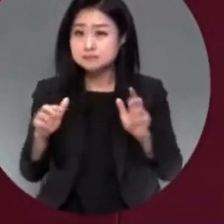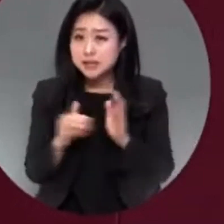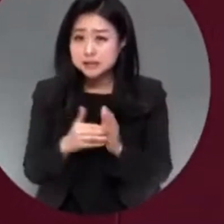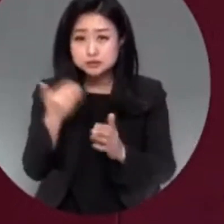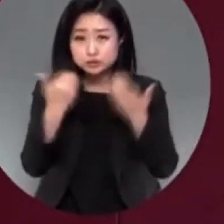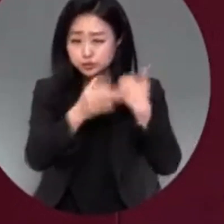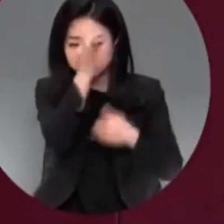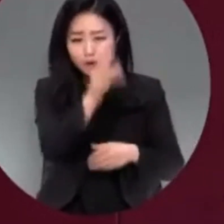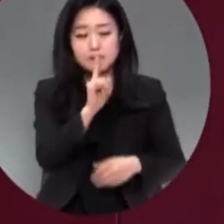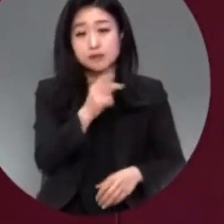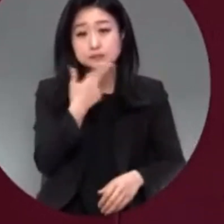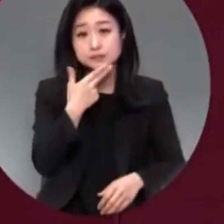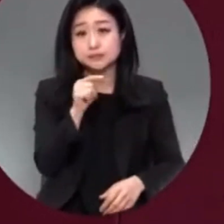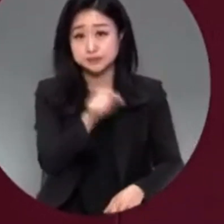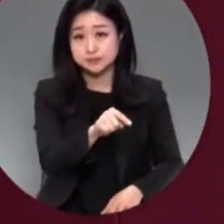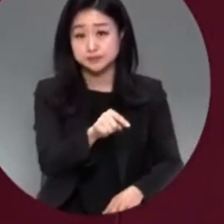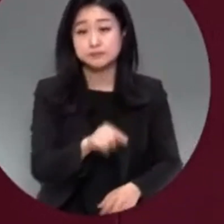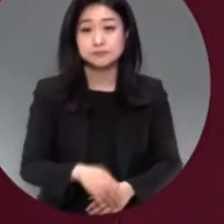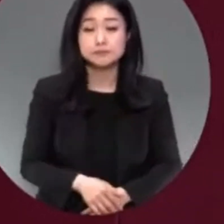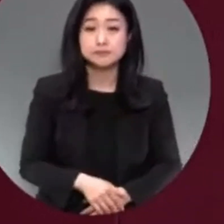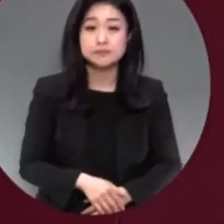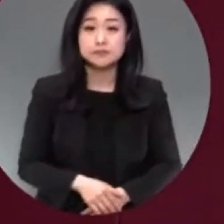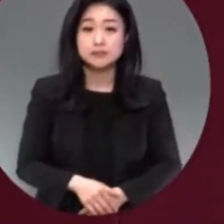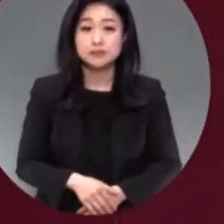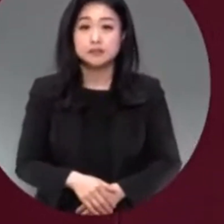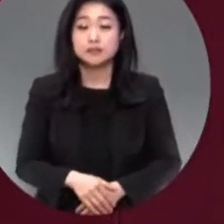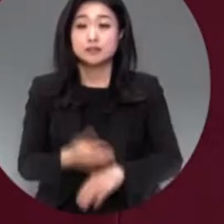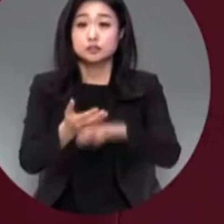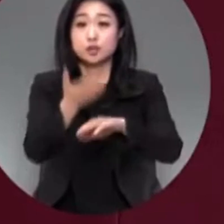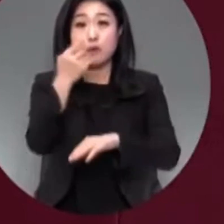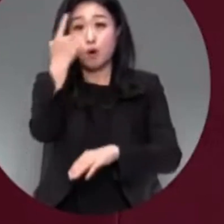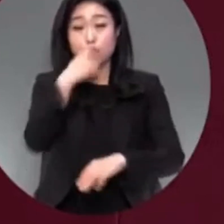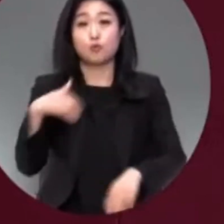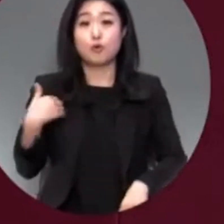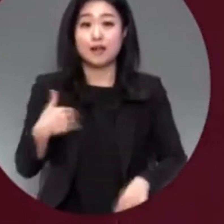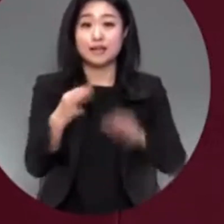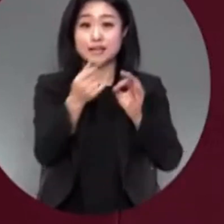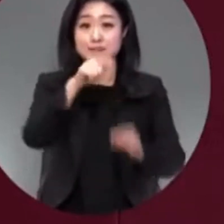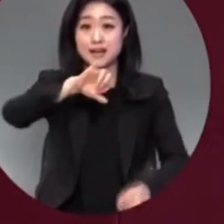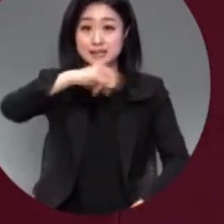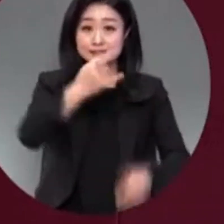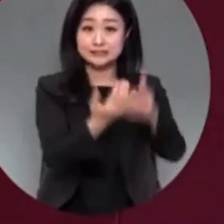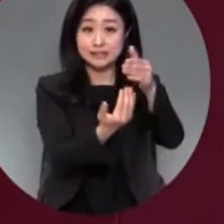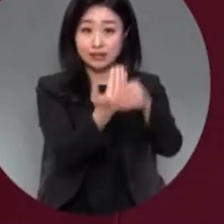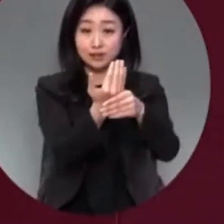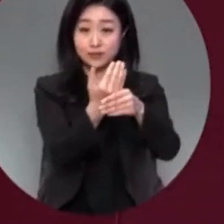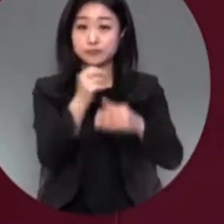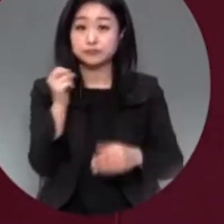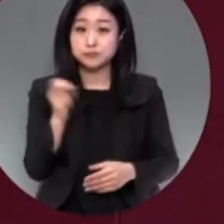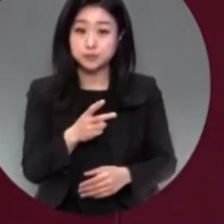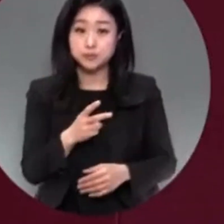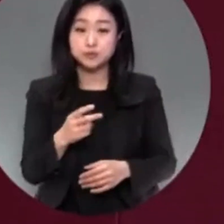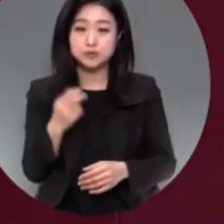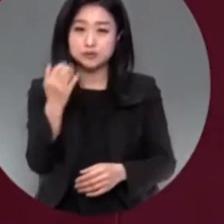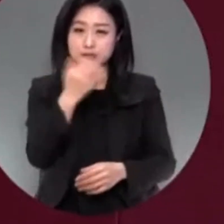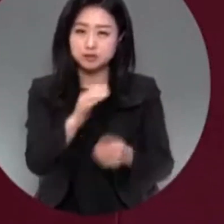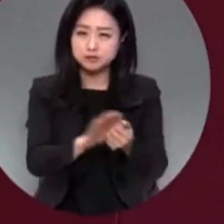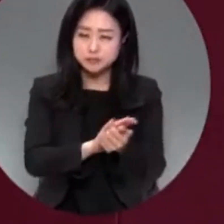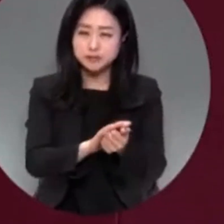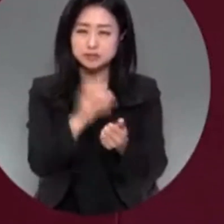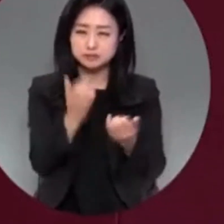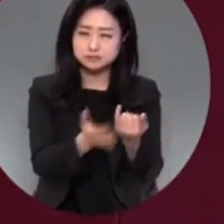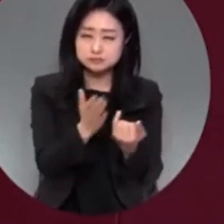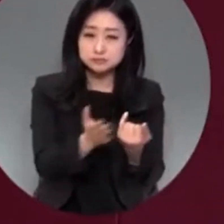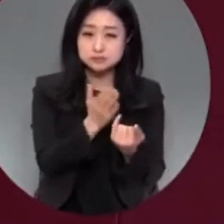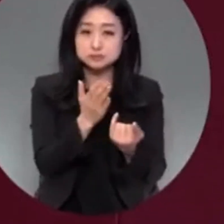하나 사과하거나 반성하지 않았습니다. 선배의 얼굴도 몰라보는 김학의 사건이나 향응 금액이 100만 원에서 3만 8천 원이 모자라